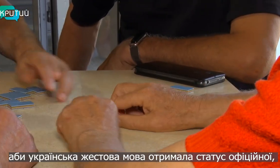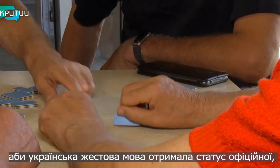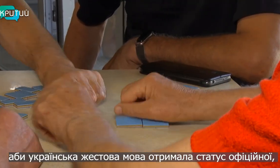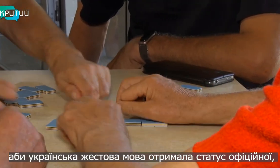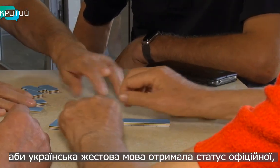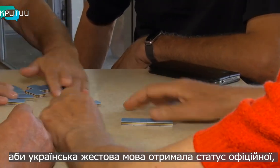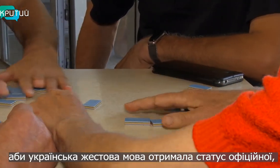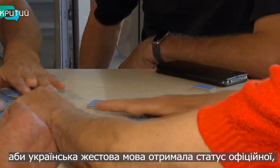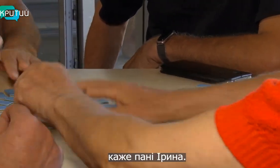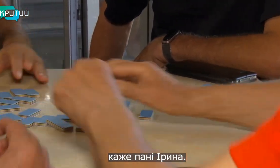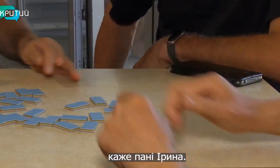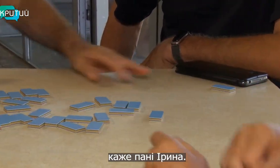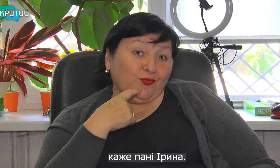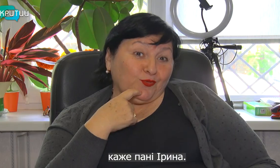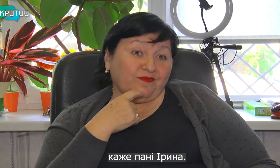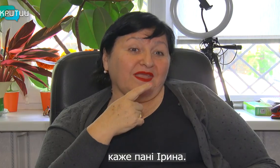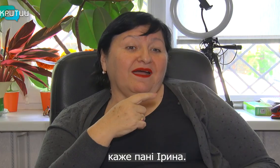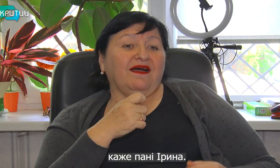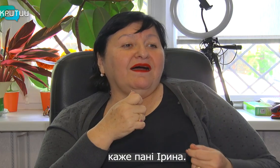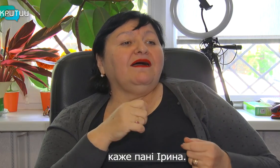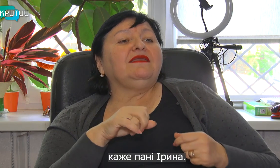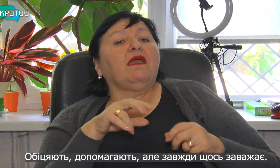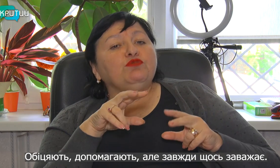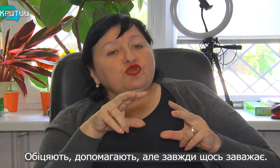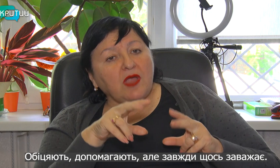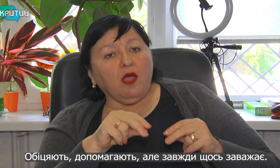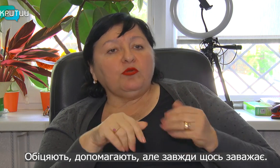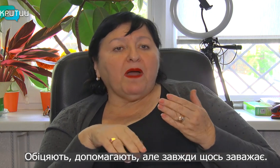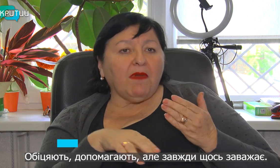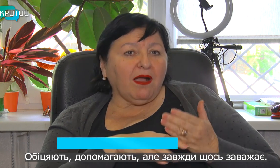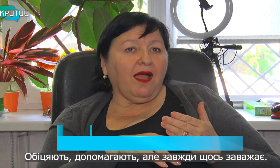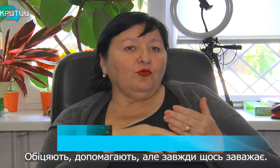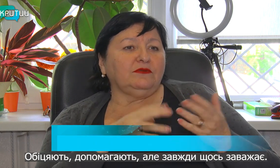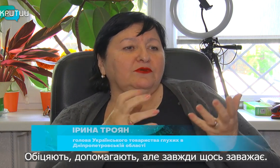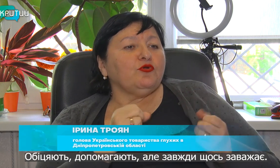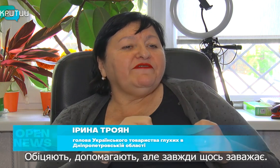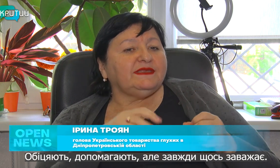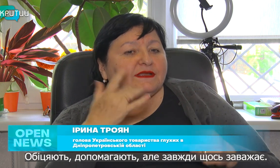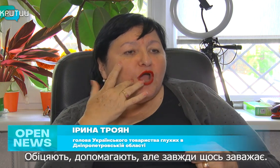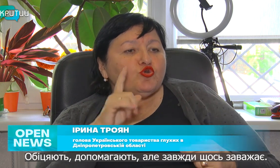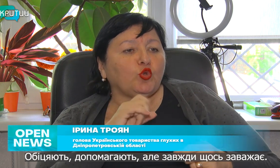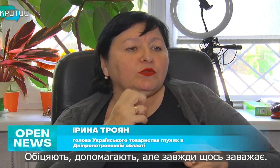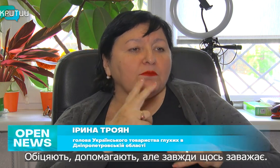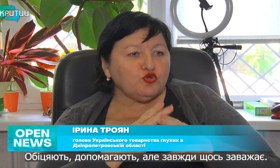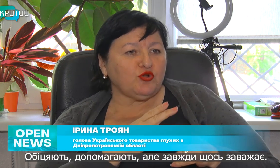мова отримала статус офіційної, каже пані Ірина. Обіцяють, допомагають, завжди щось